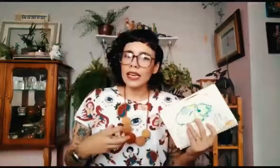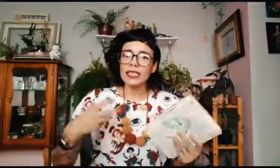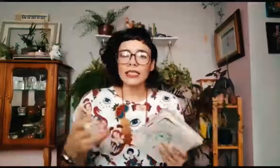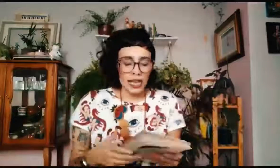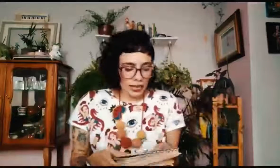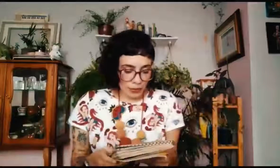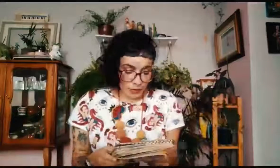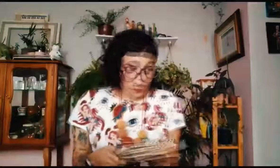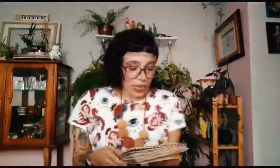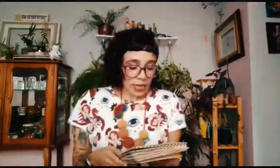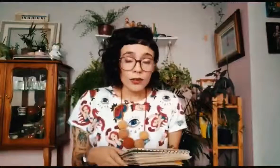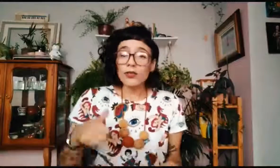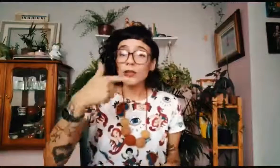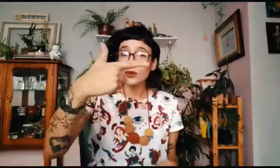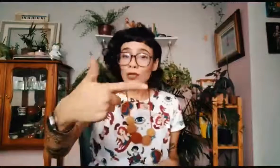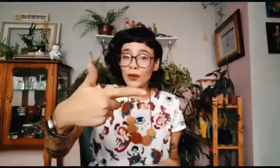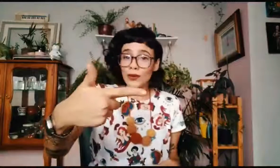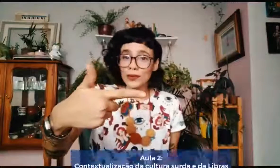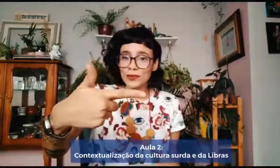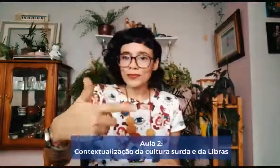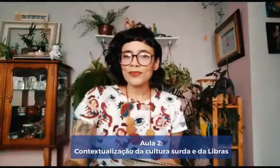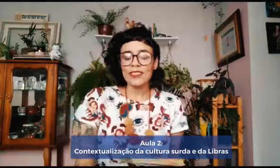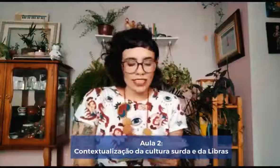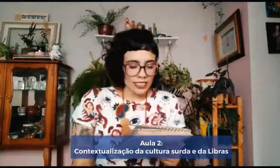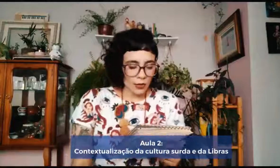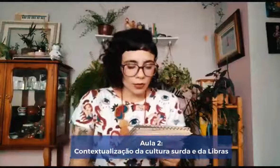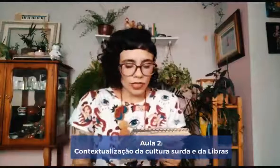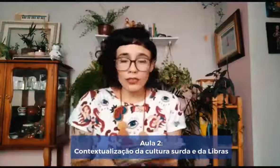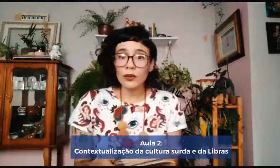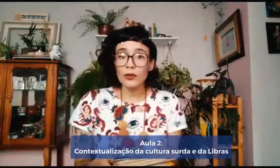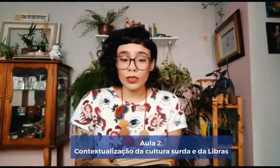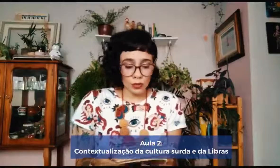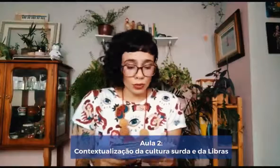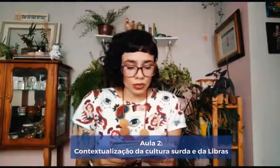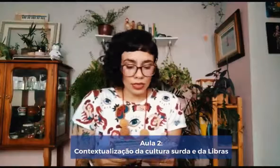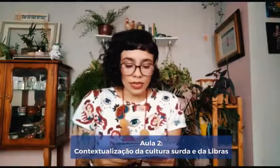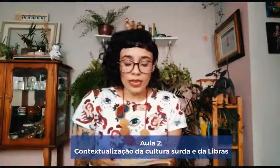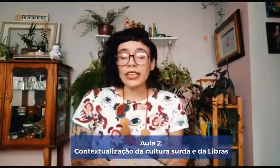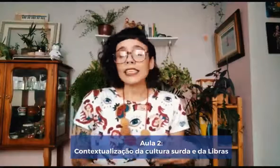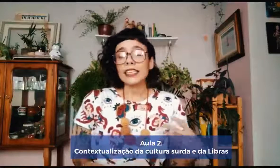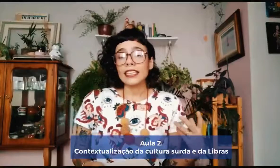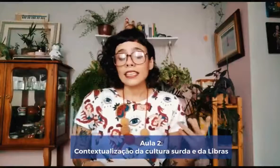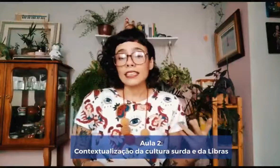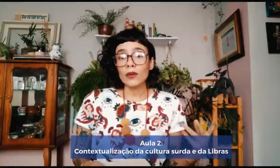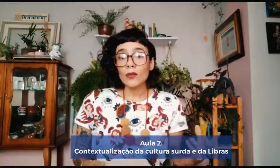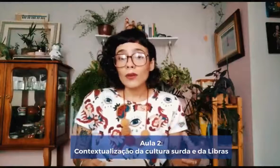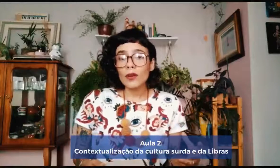aprender e ensinar Libras. O segundo encontro vai ser o contexto da cultura surda, né? E então